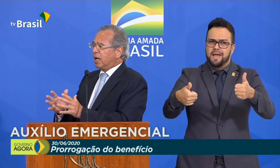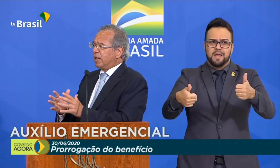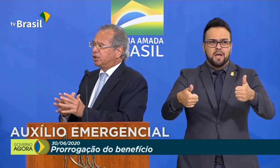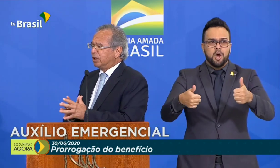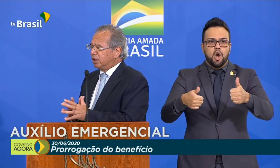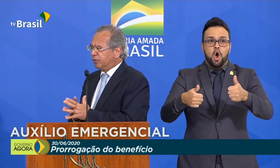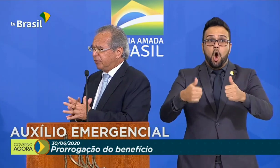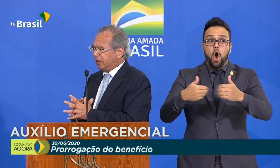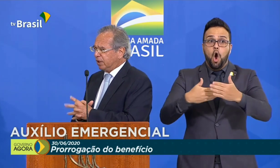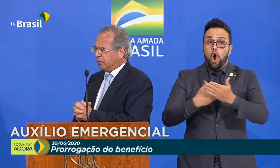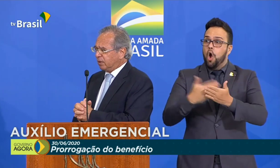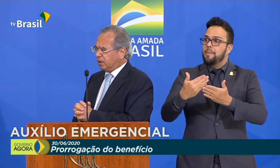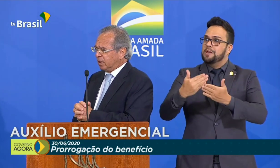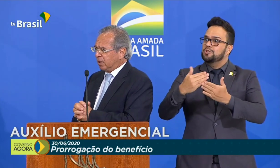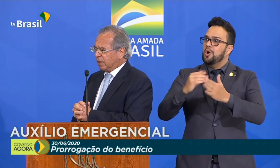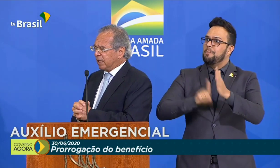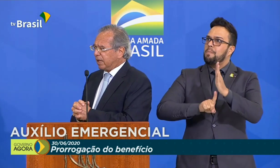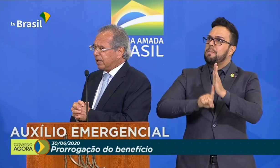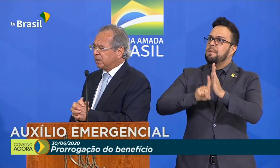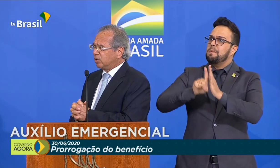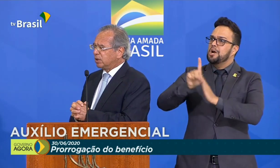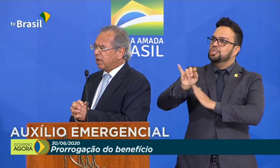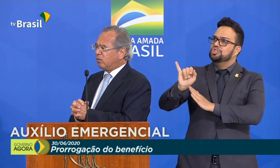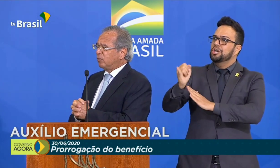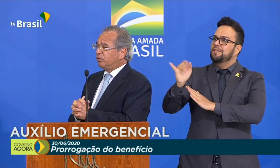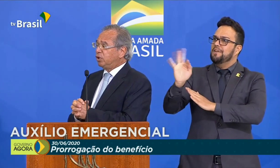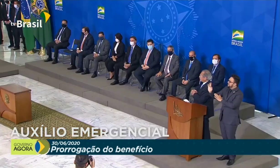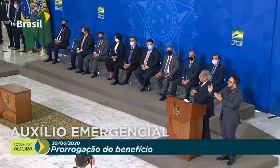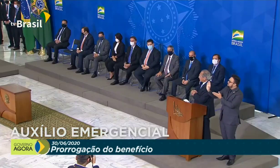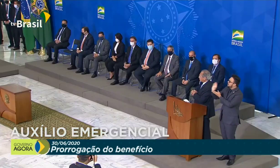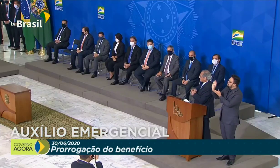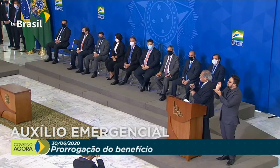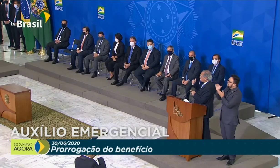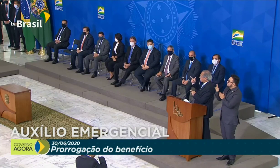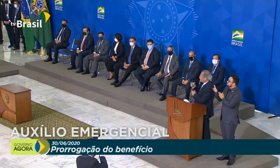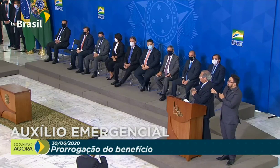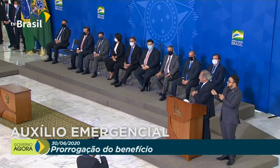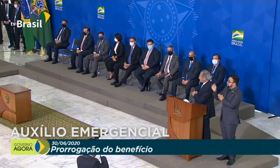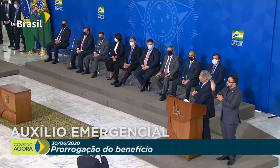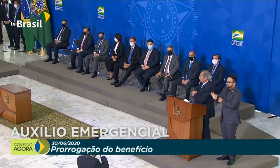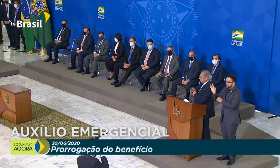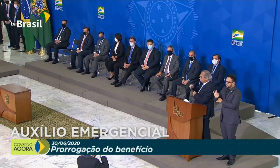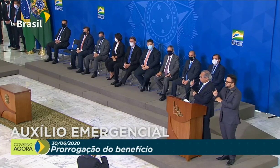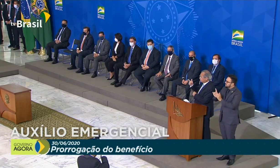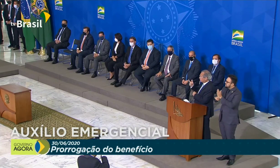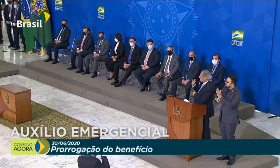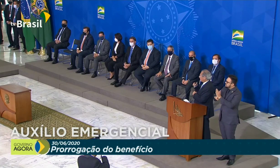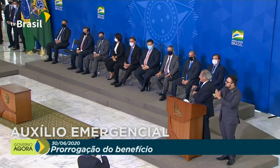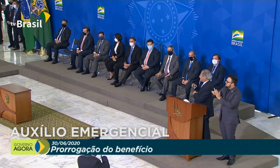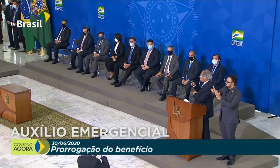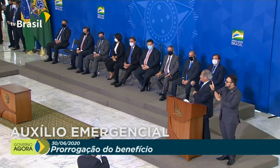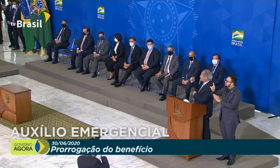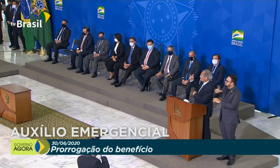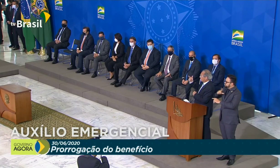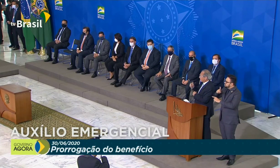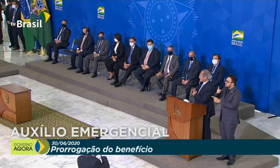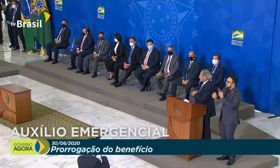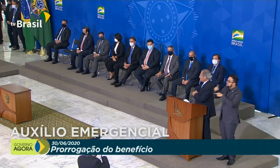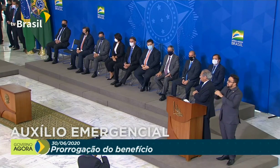começando a decolar em janeiro, fevereiro, as arrecadações estavam 20% acima do previsto e o previsto tinha um crescimento